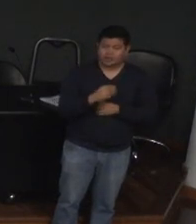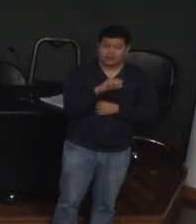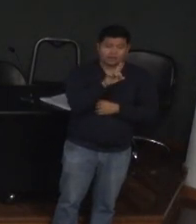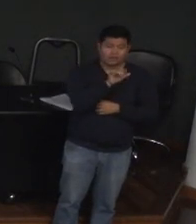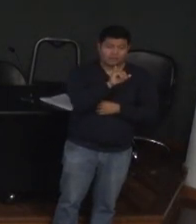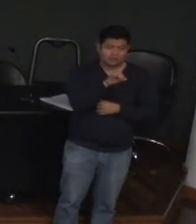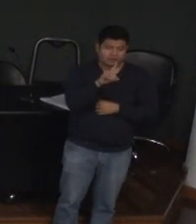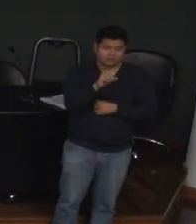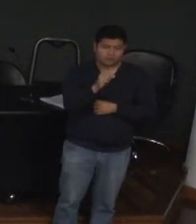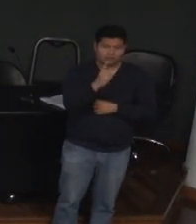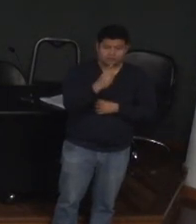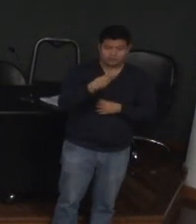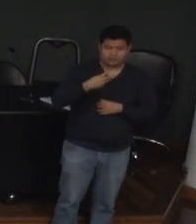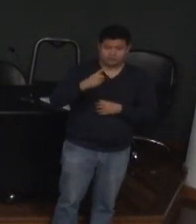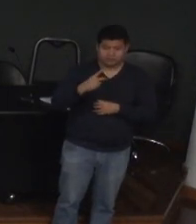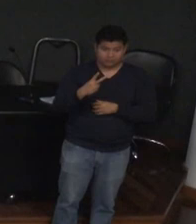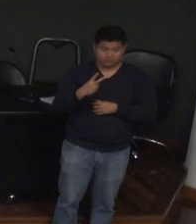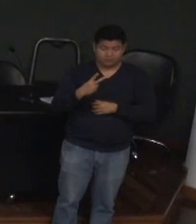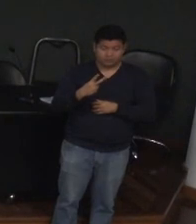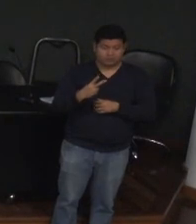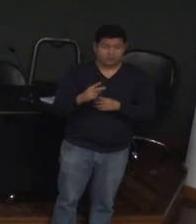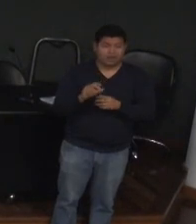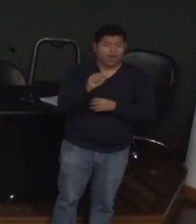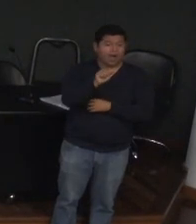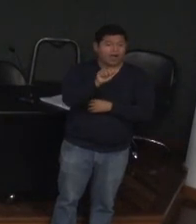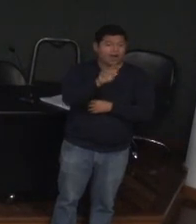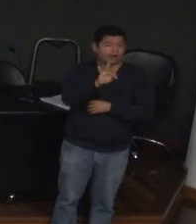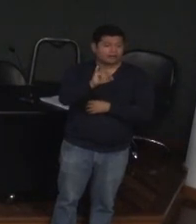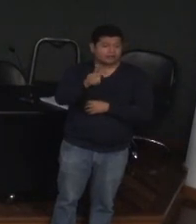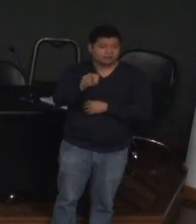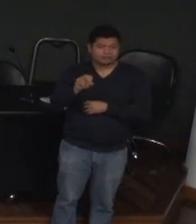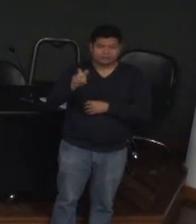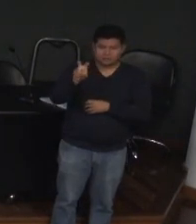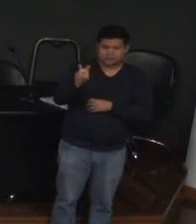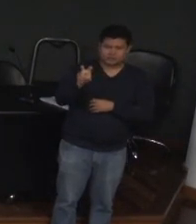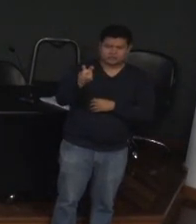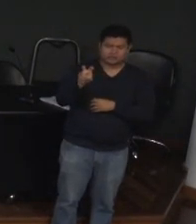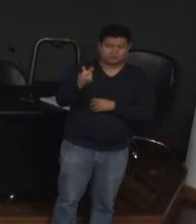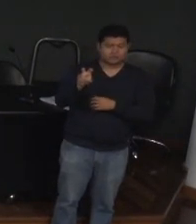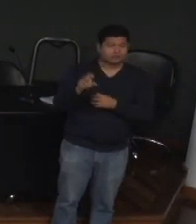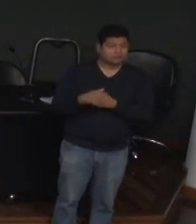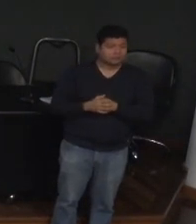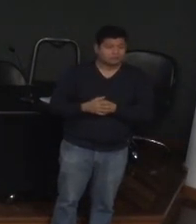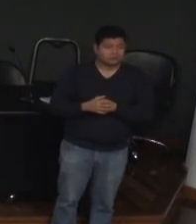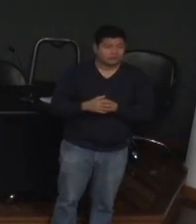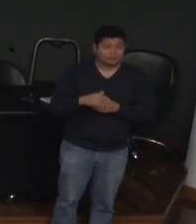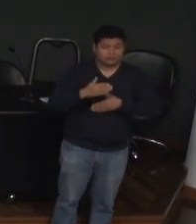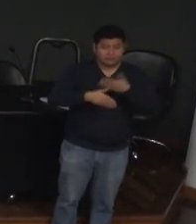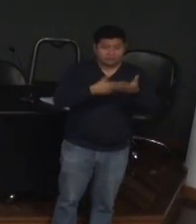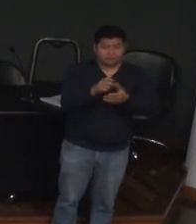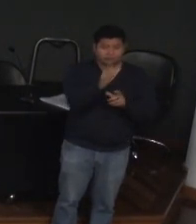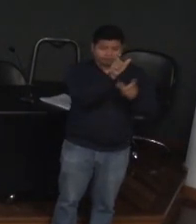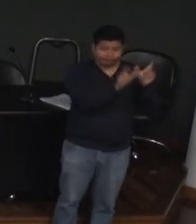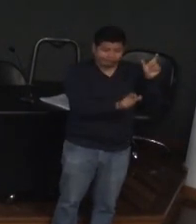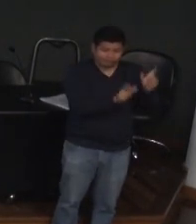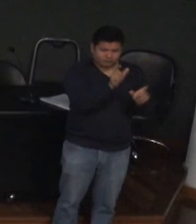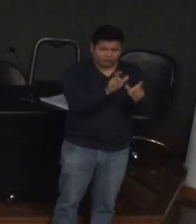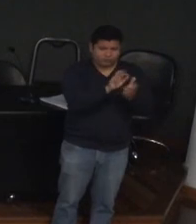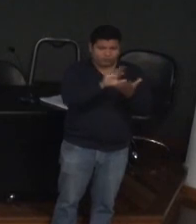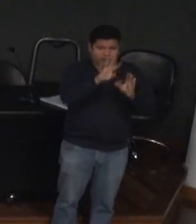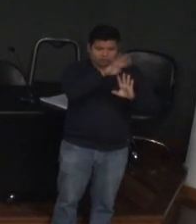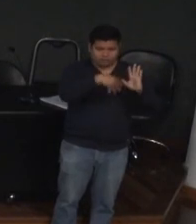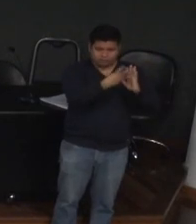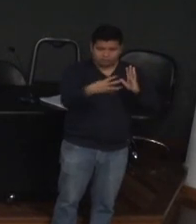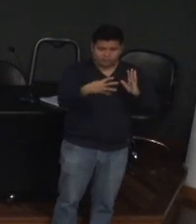ID 132, ativo 5. Então você tem ali, depois de 132 colunas, você está